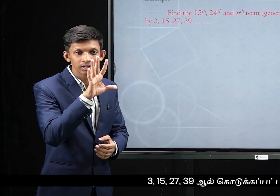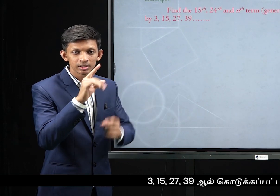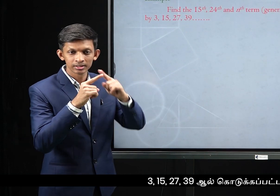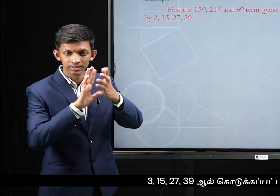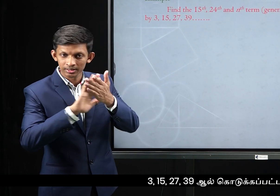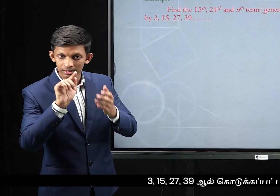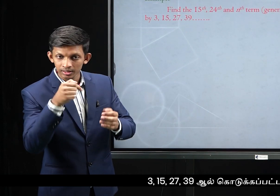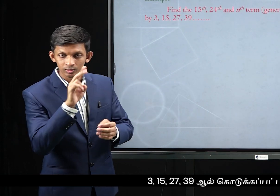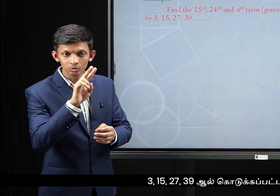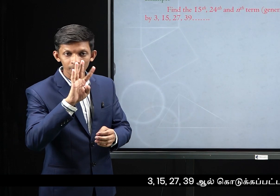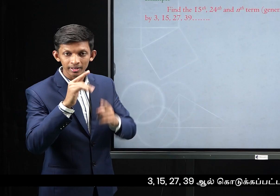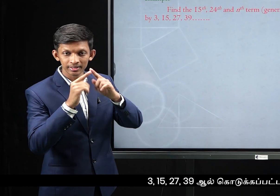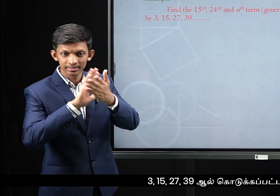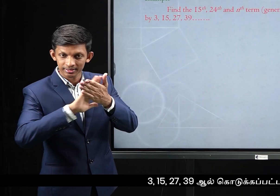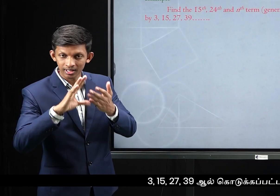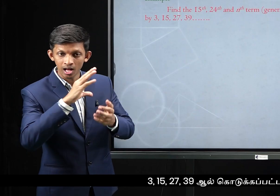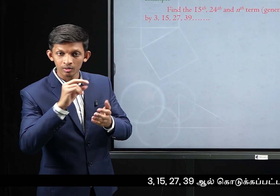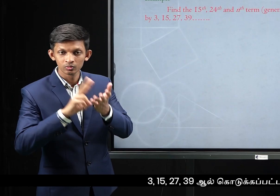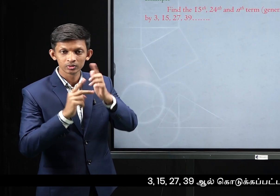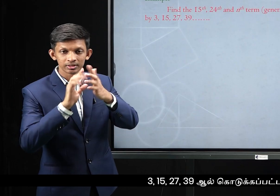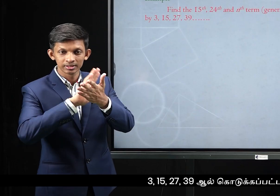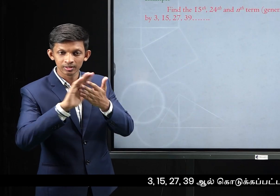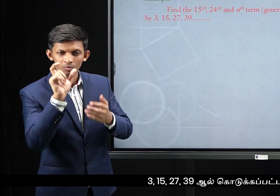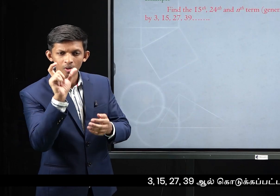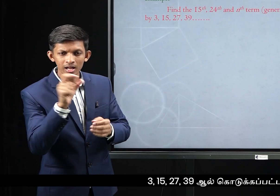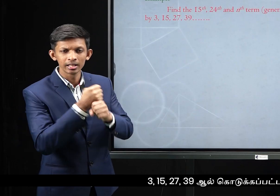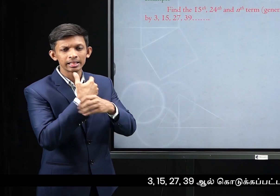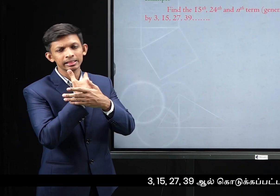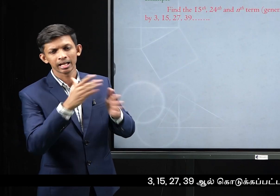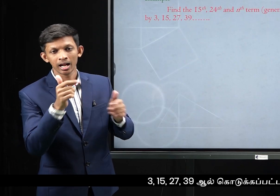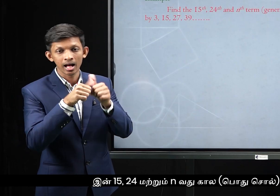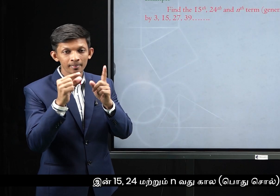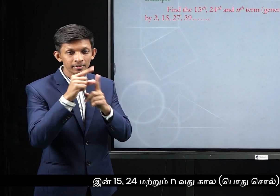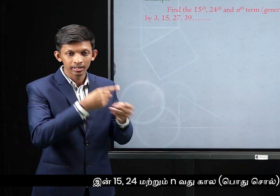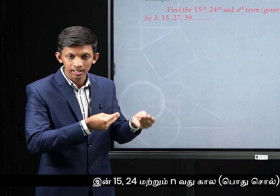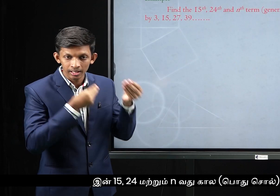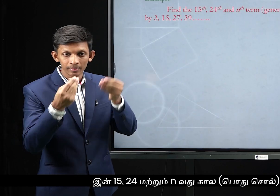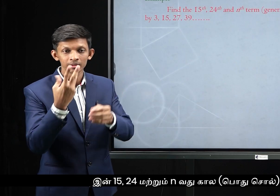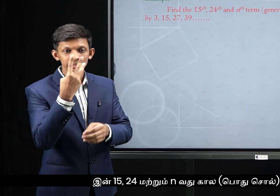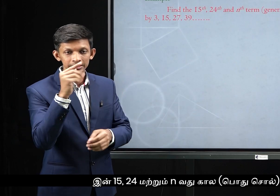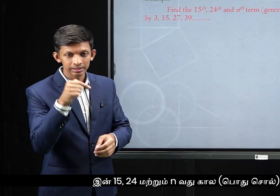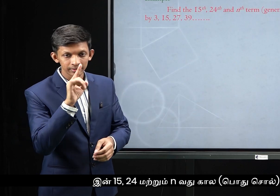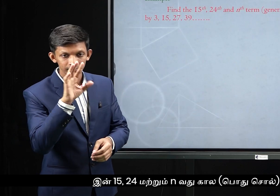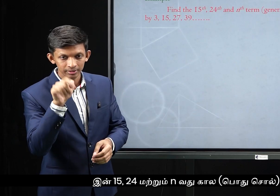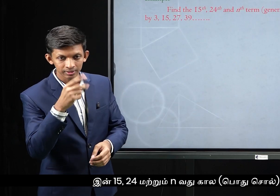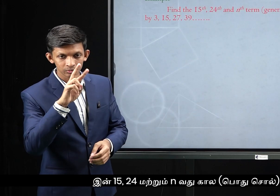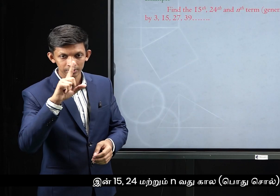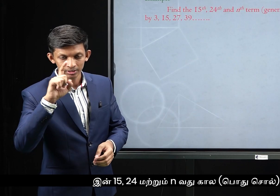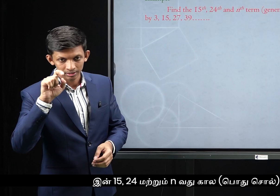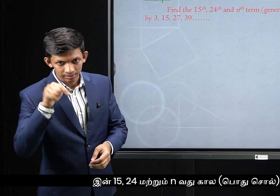15, 27, 39 ஆல் கொடுக்கப்பட்ட ஏபியின் 15, 24 மற்றும்